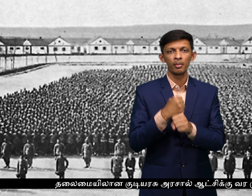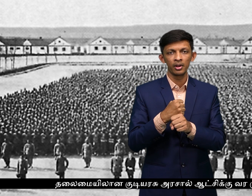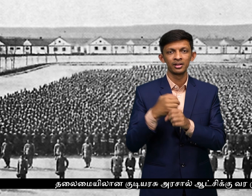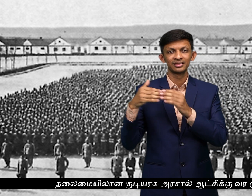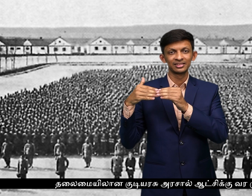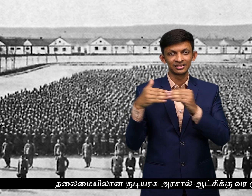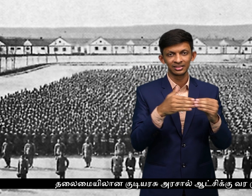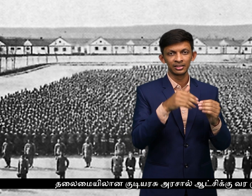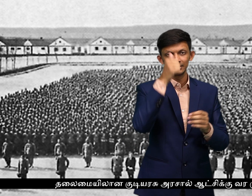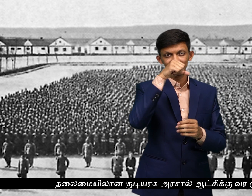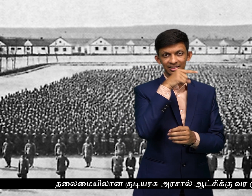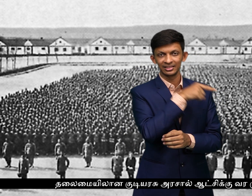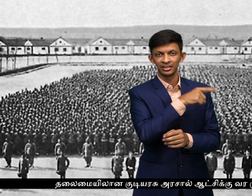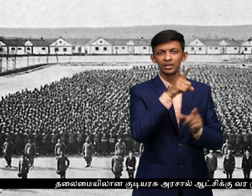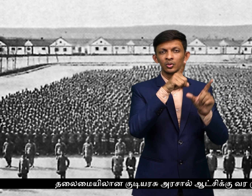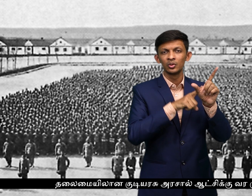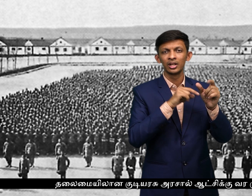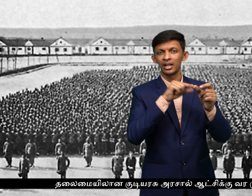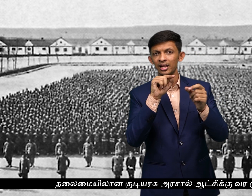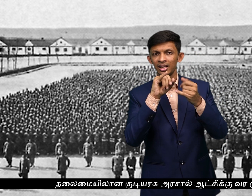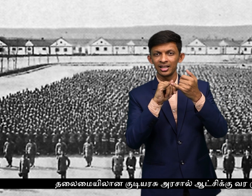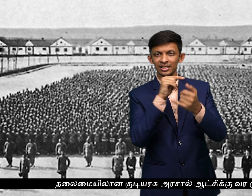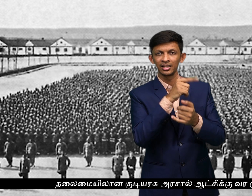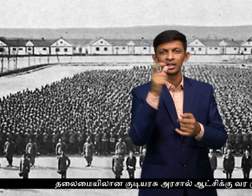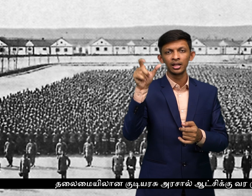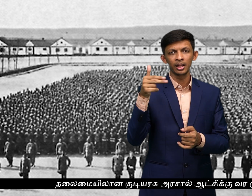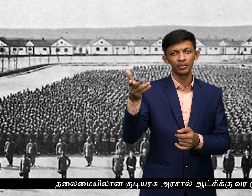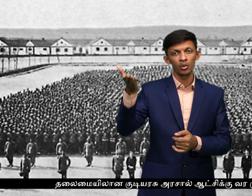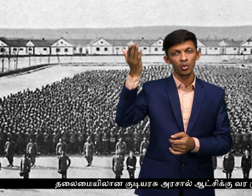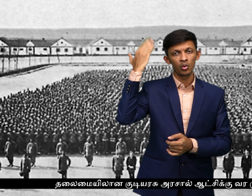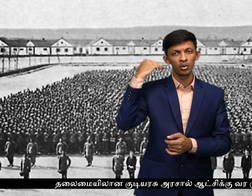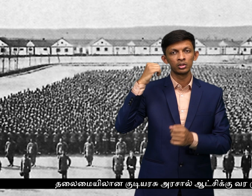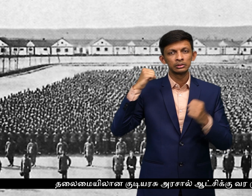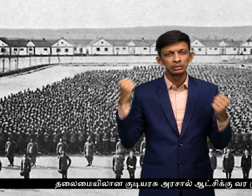குடியரசு அரசால் ஆட்சிக்கு வர முடியவில்லை.